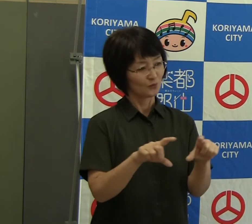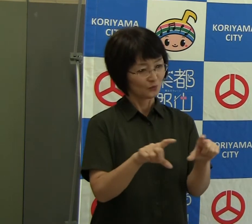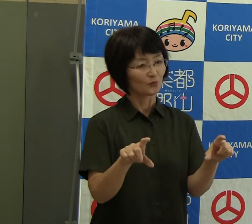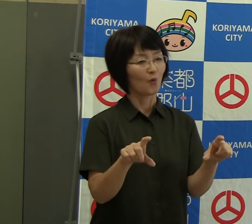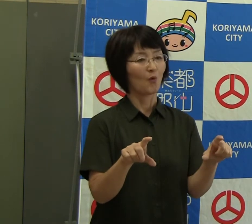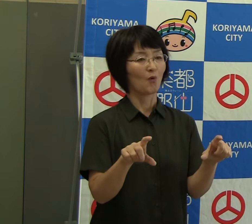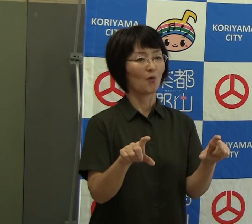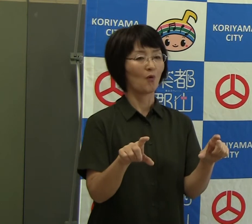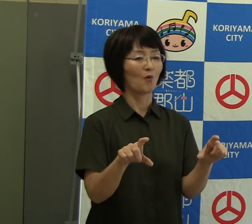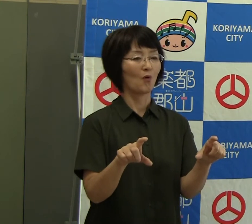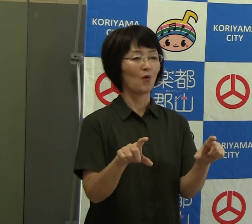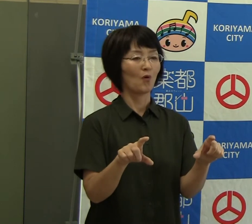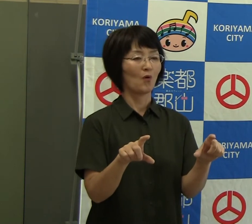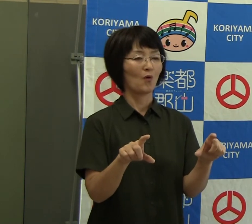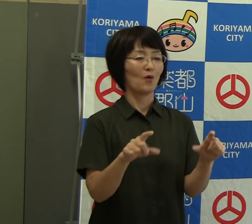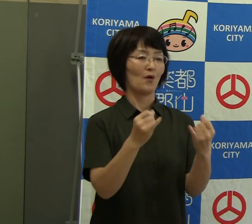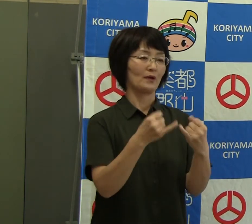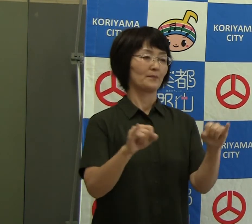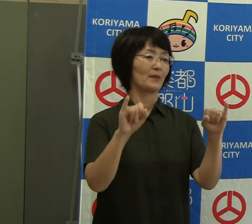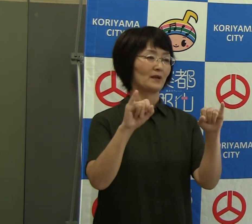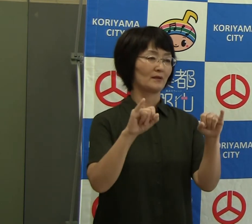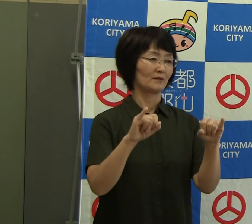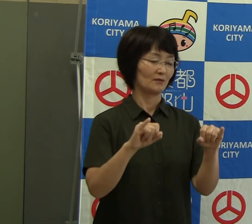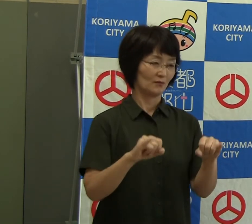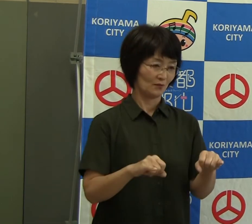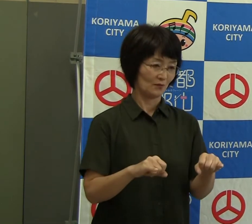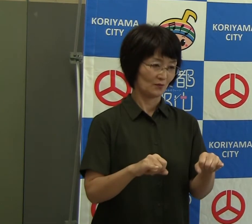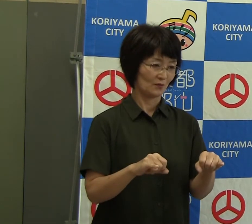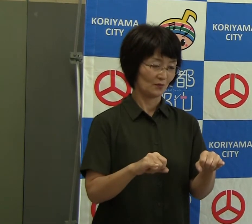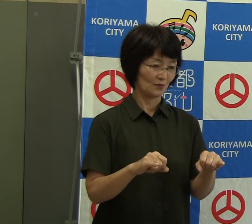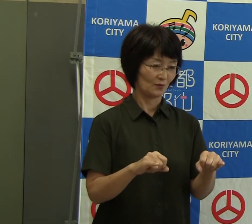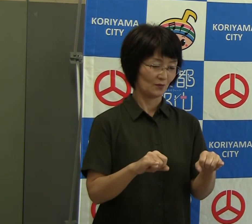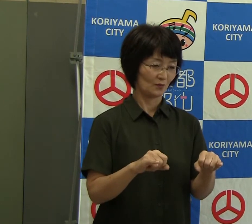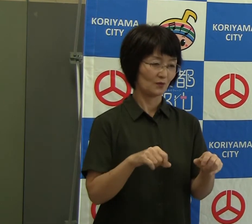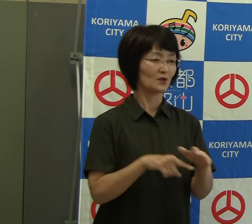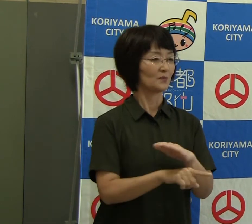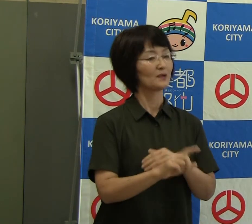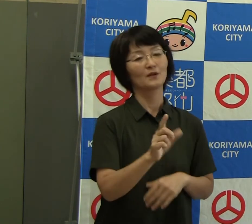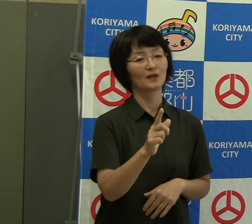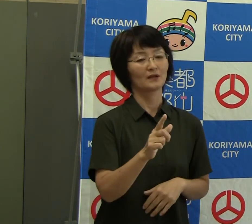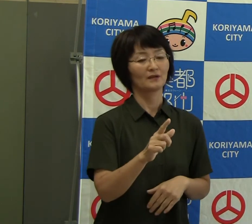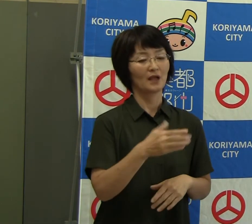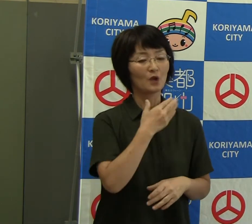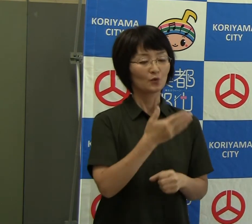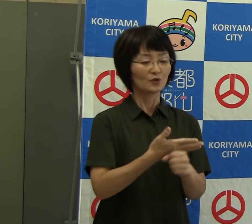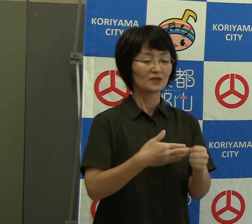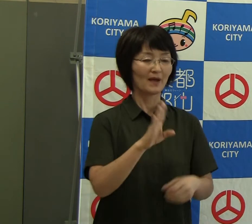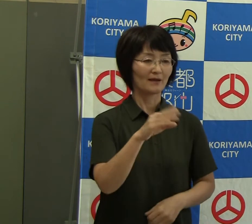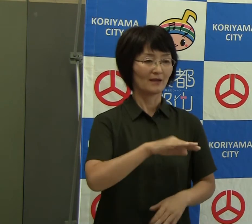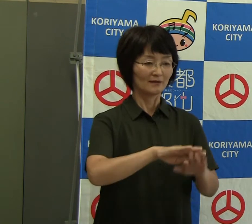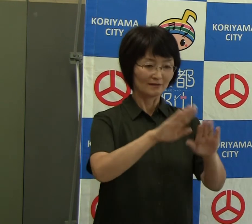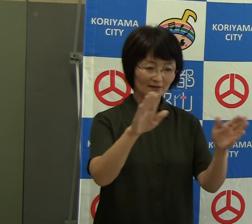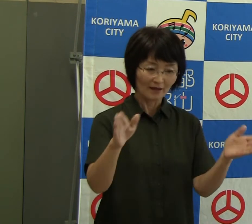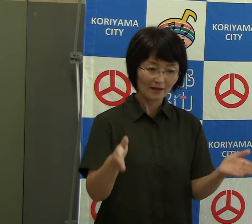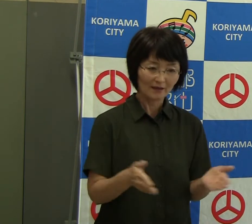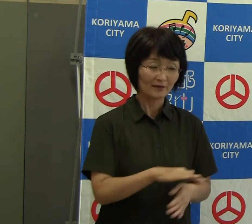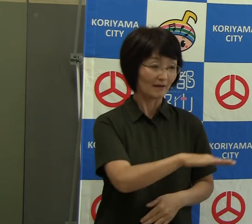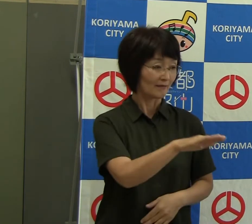かイベントの誘致ということではなくて、やはり福島県全体としてどのよう